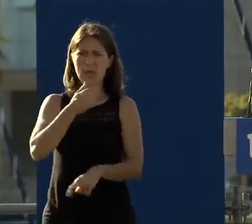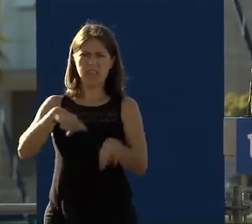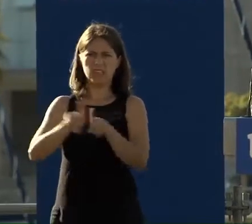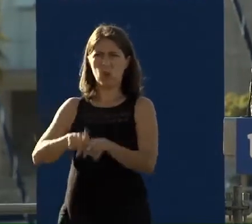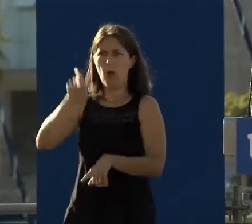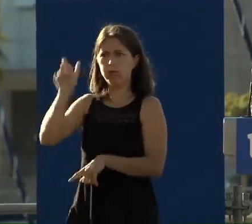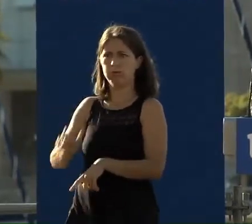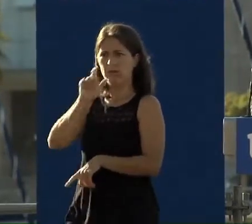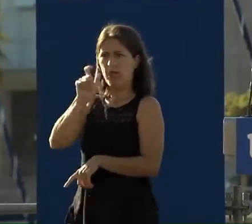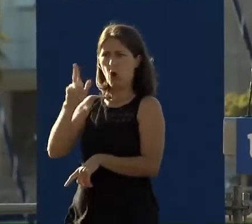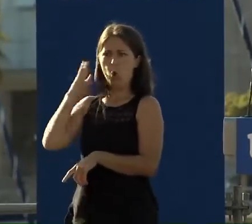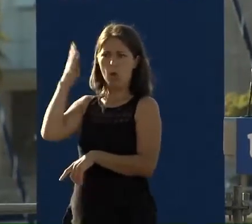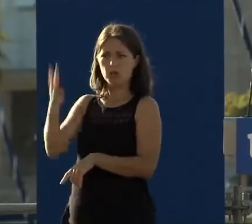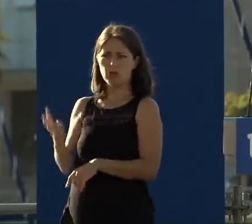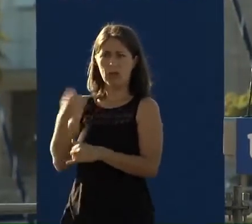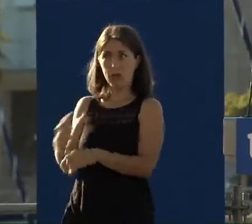Feijóo durante estes 4 anos.